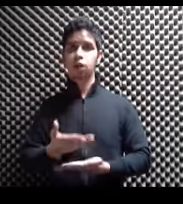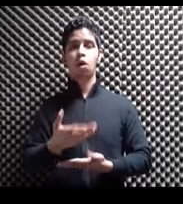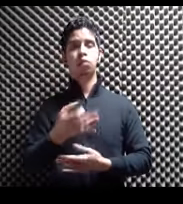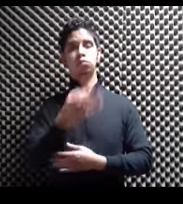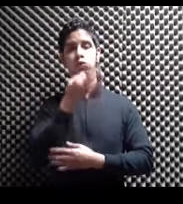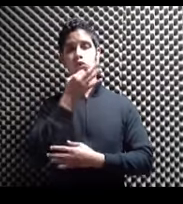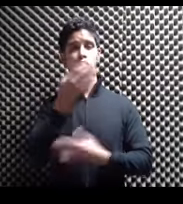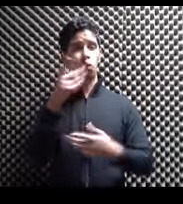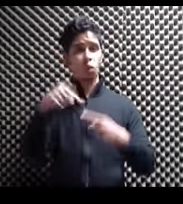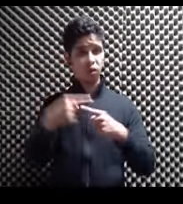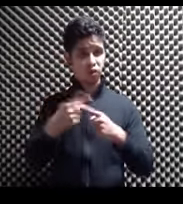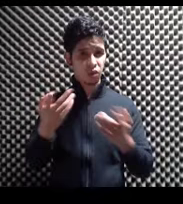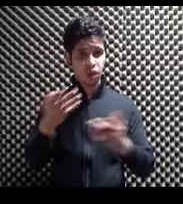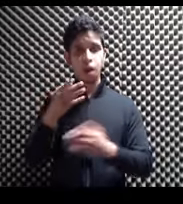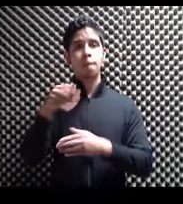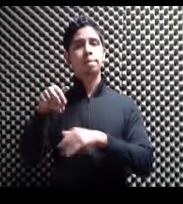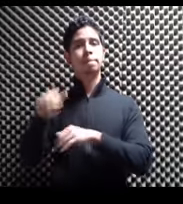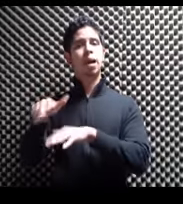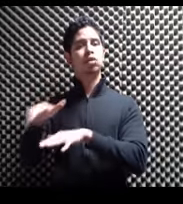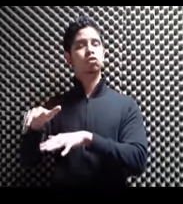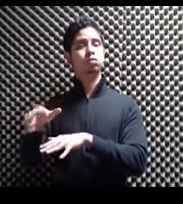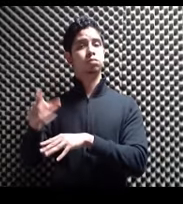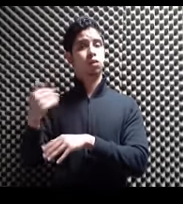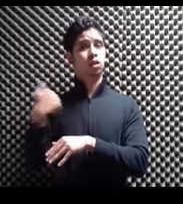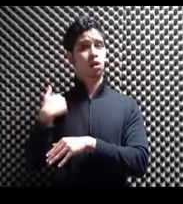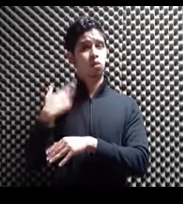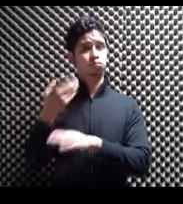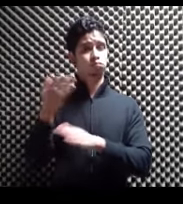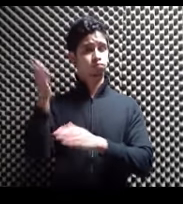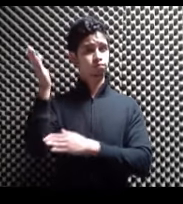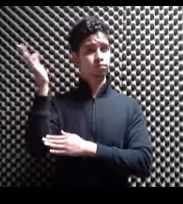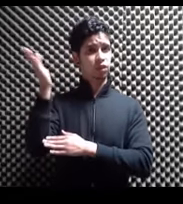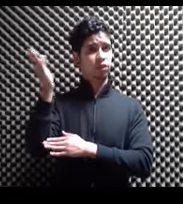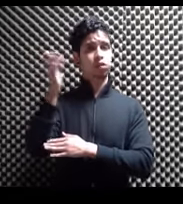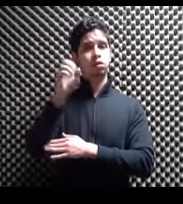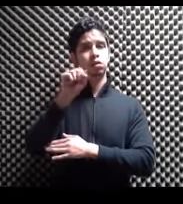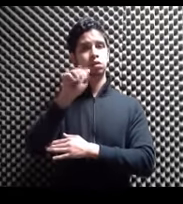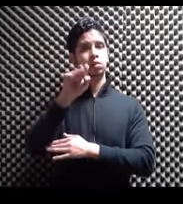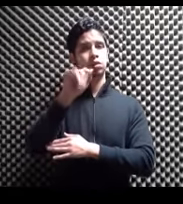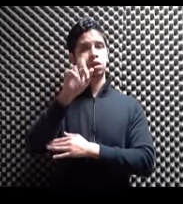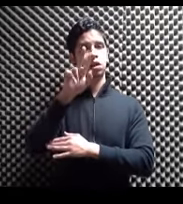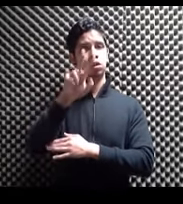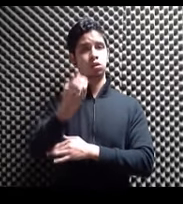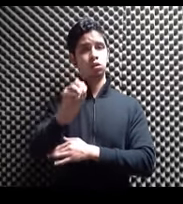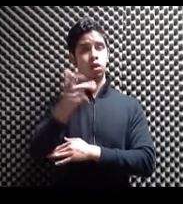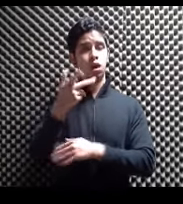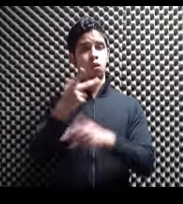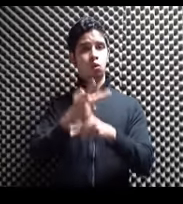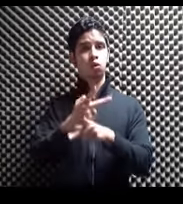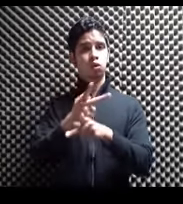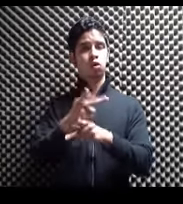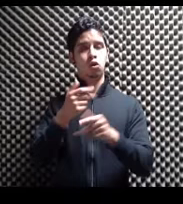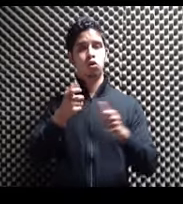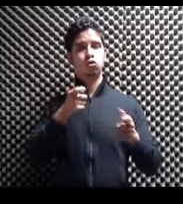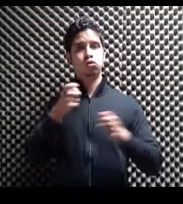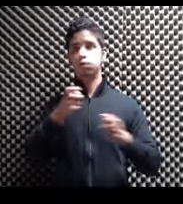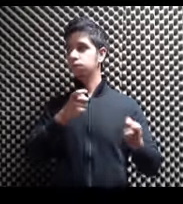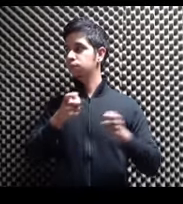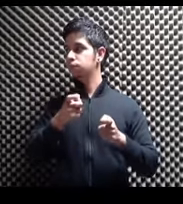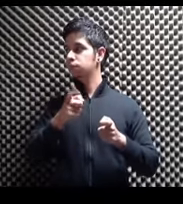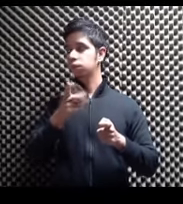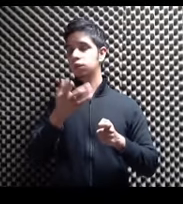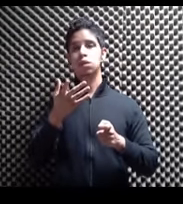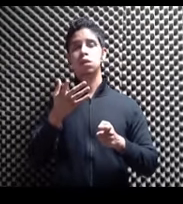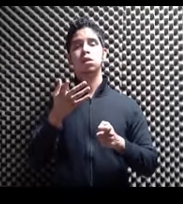vamos a tener un seminario, el segundo sábado de marzo vamos a tener un seminario de cuidado y manejo de caballos a beneficio del albergue, bien económico, te incluye